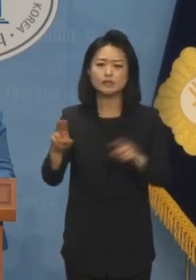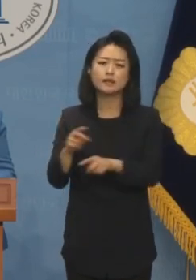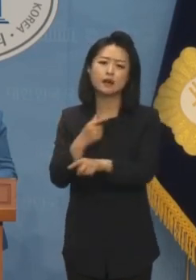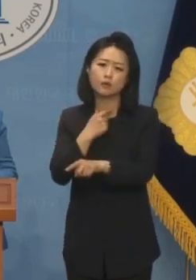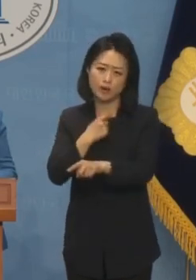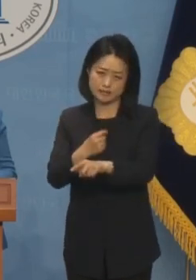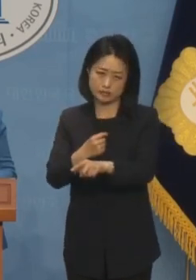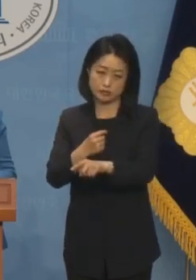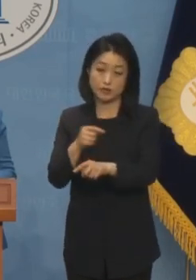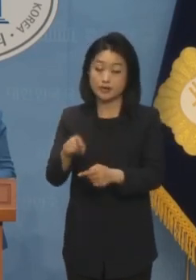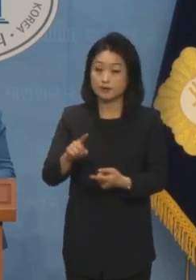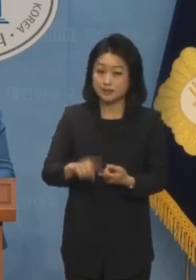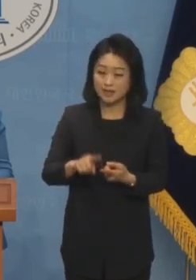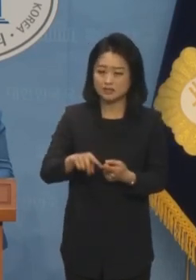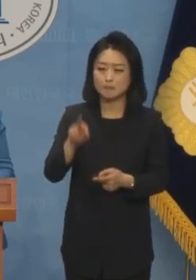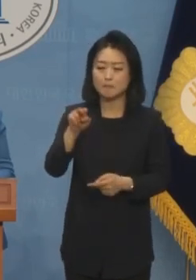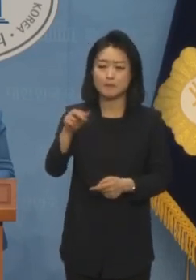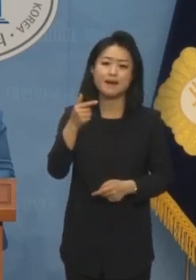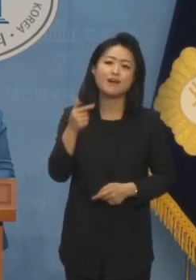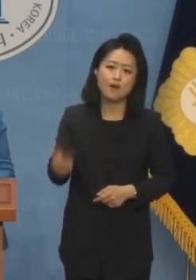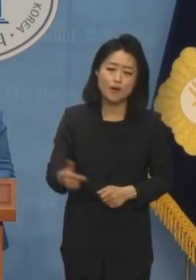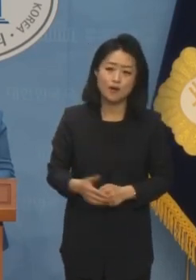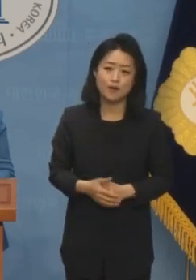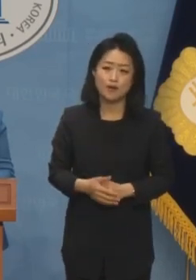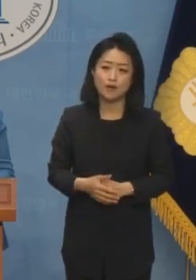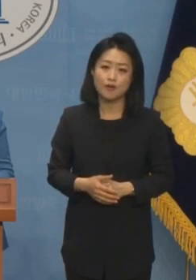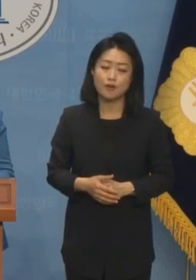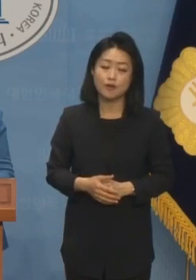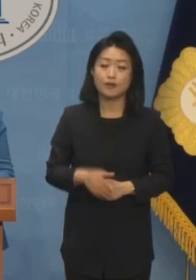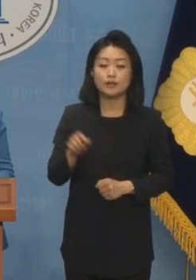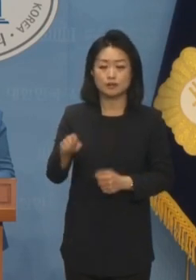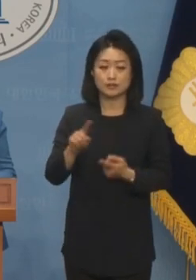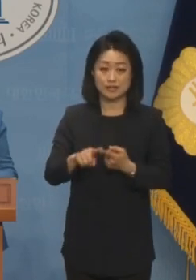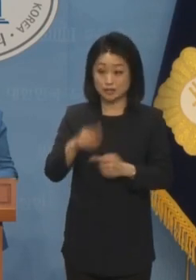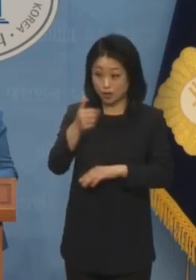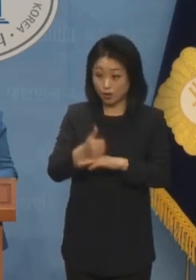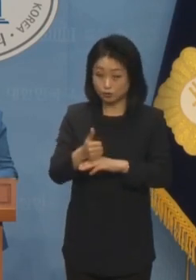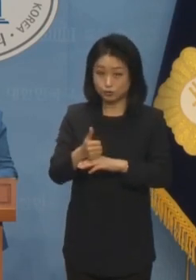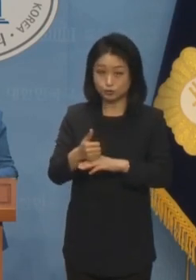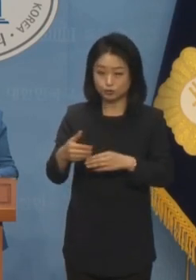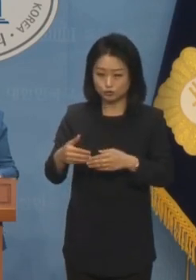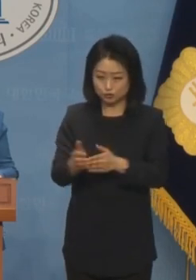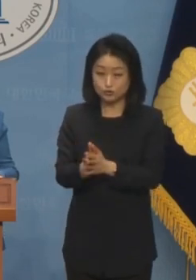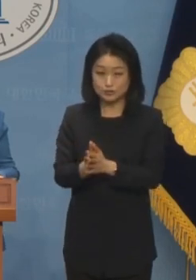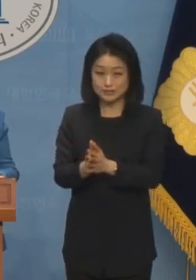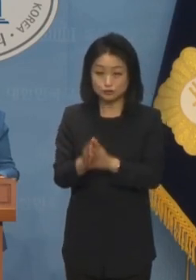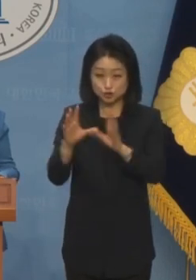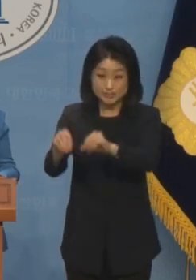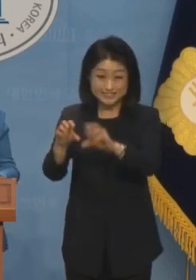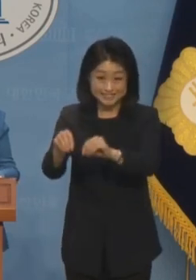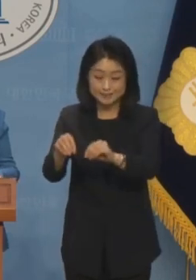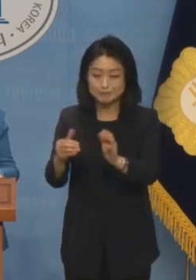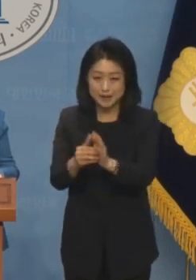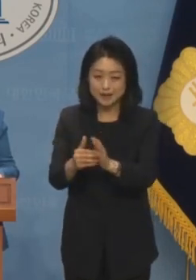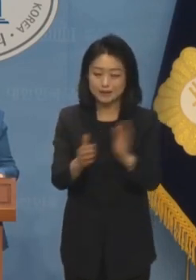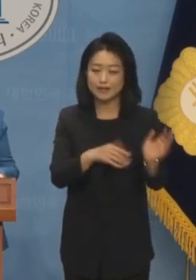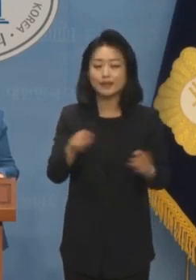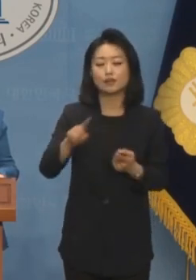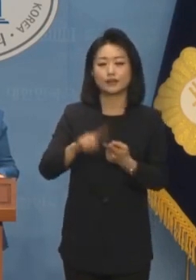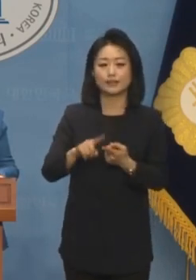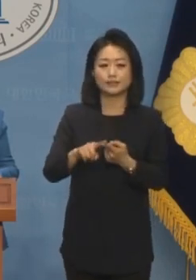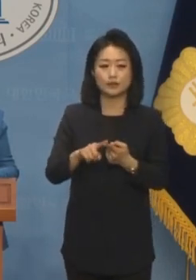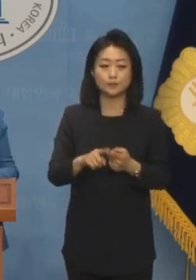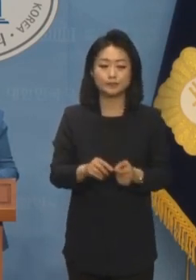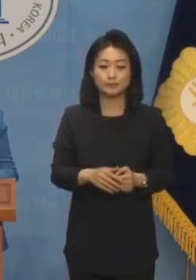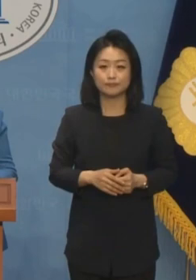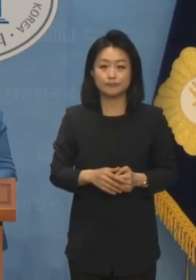이것이 또한 그 비판을 받고 중단되었습니다. 더 이상 이런 일이 있지 않도록 강력히 규탄하며 학생인권